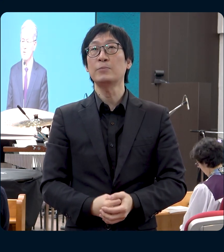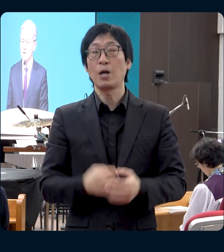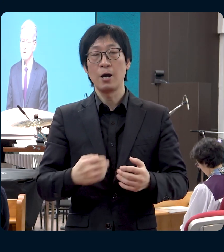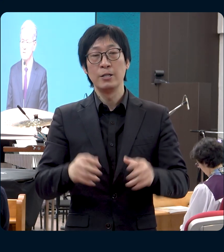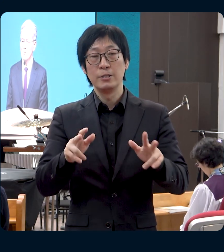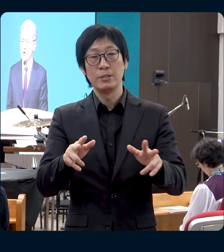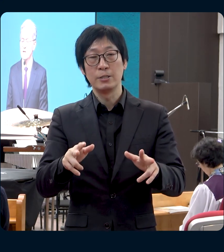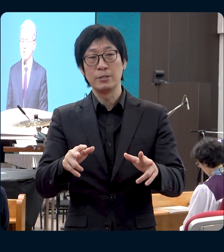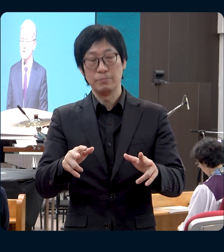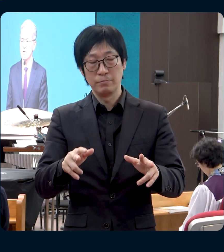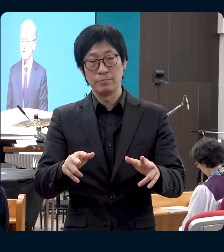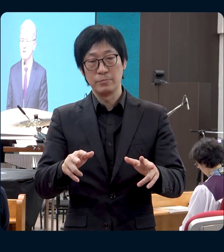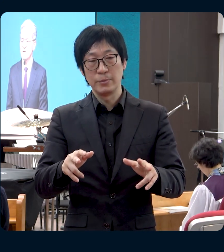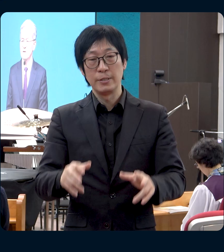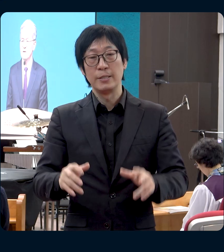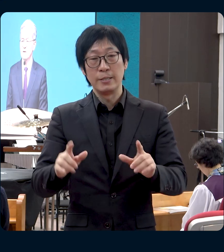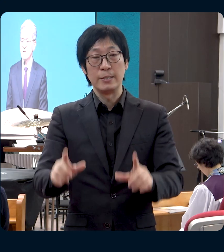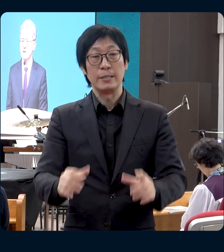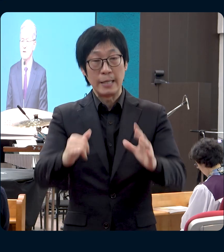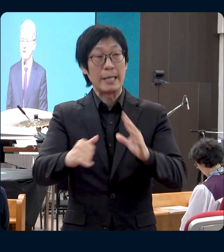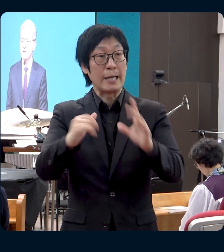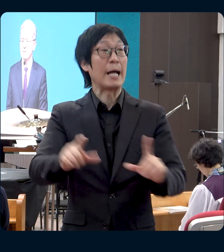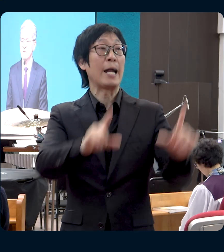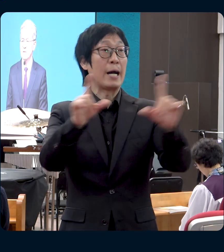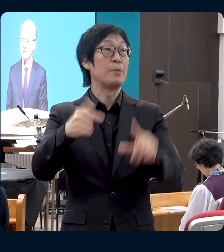시대 가운데 있는 목회자로서